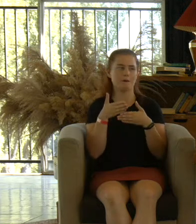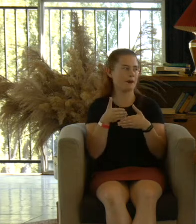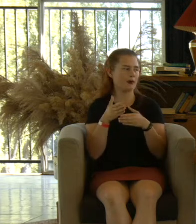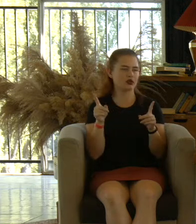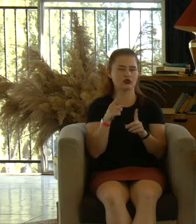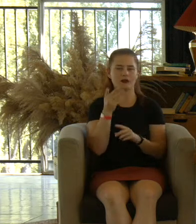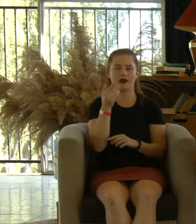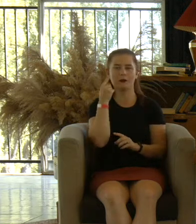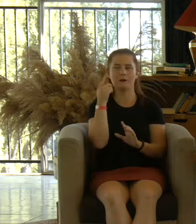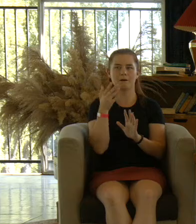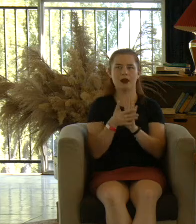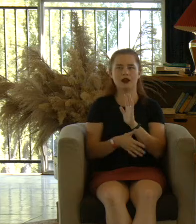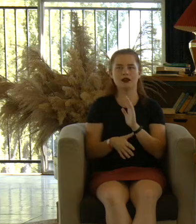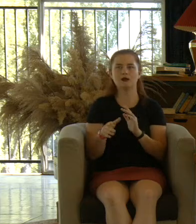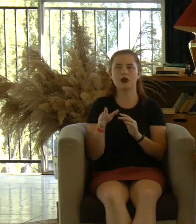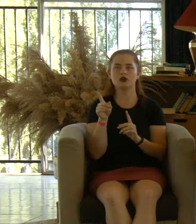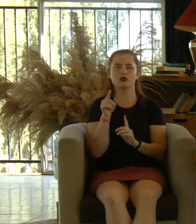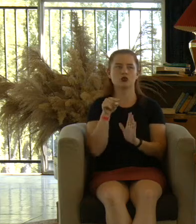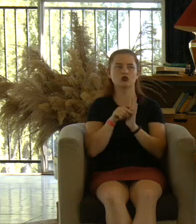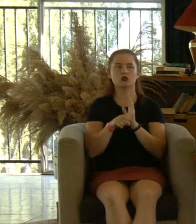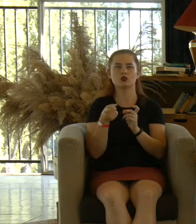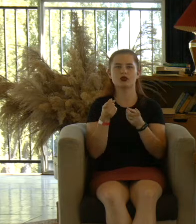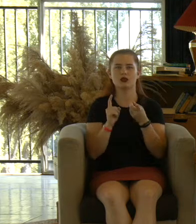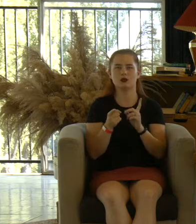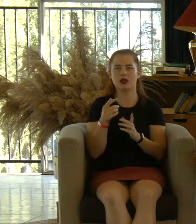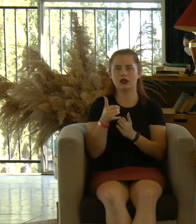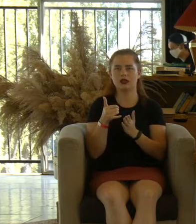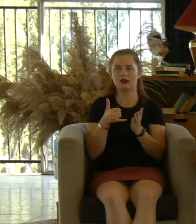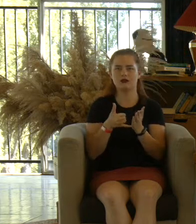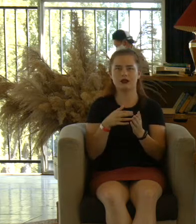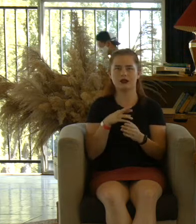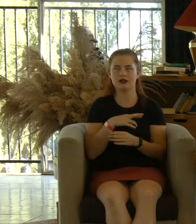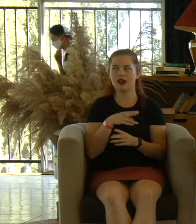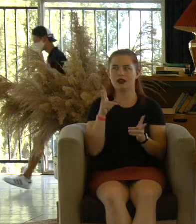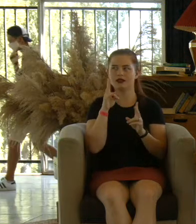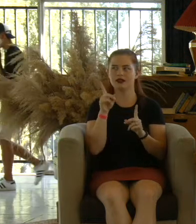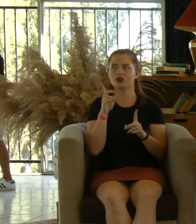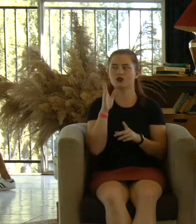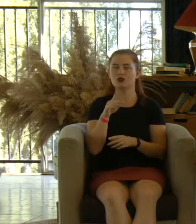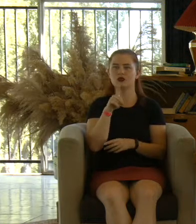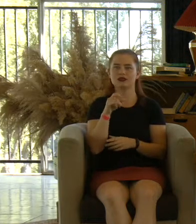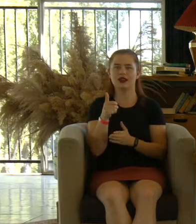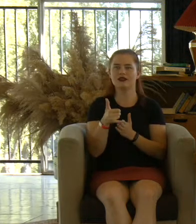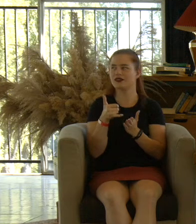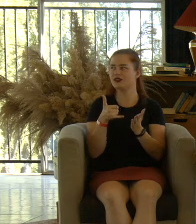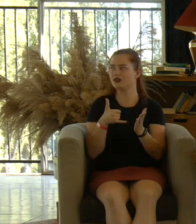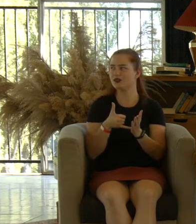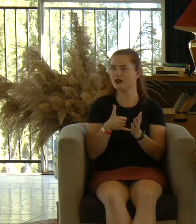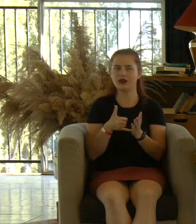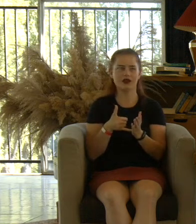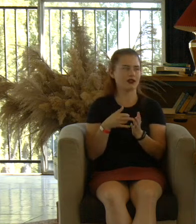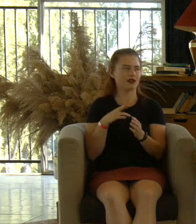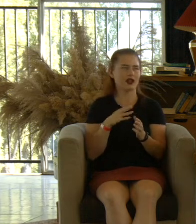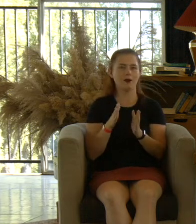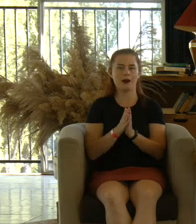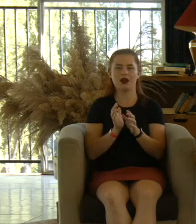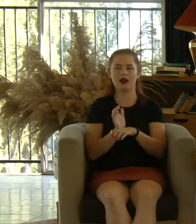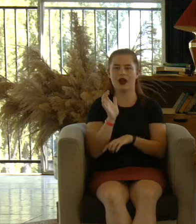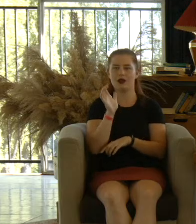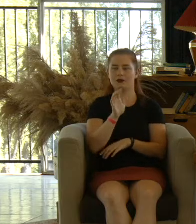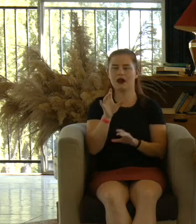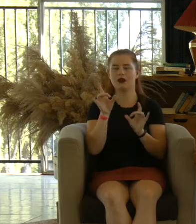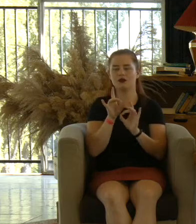вообще понимали, всю суть, кто это, натуральных вин. Вот, я не знал, что будет за вино. Я попросил Ваню прислать описание этих